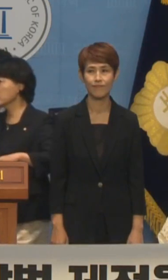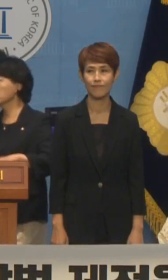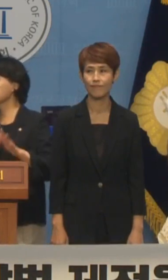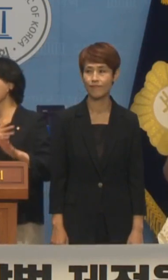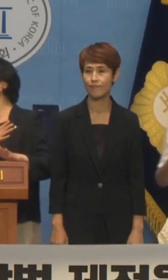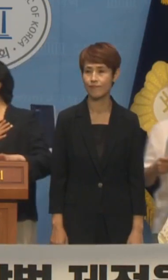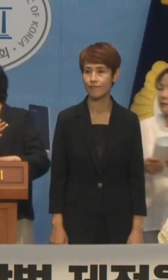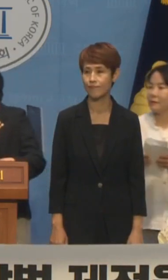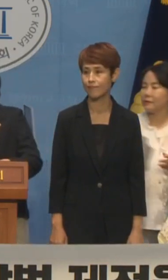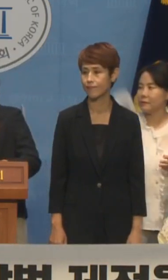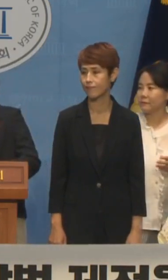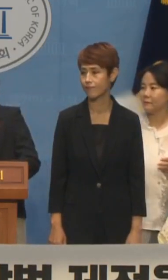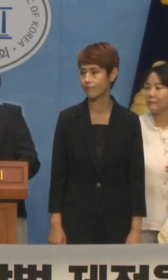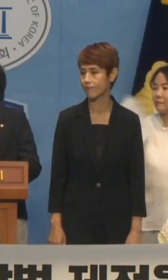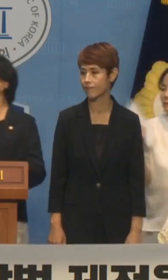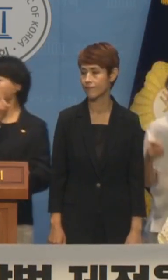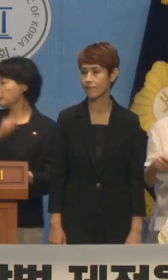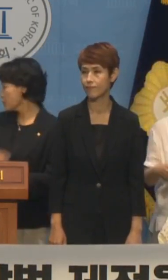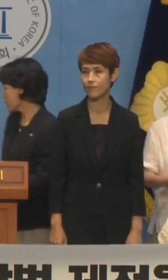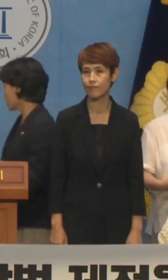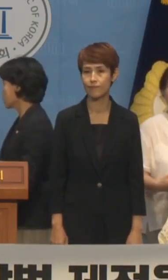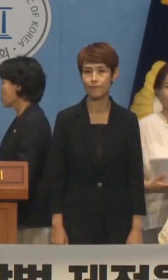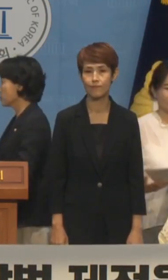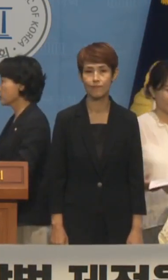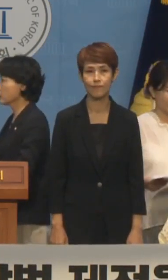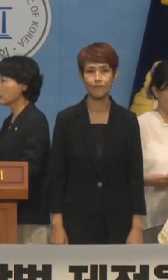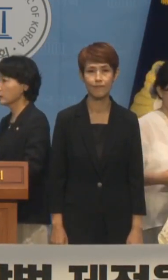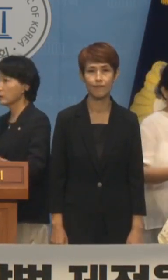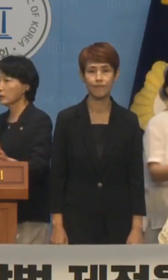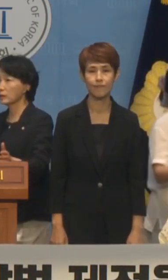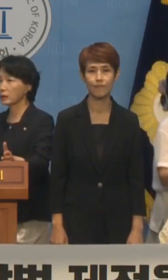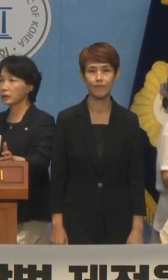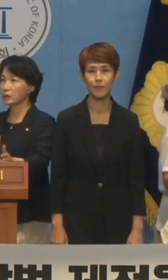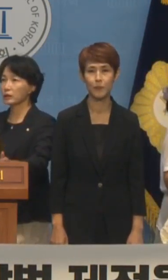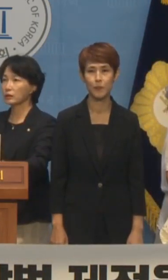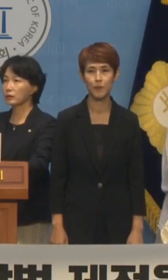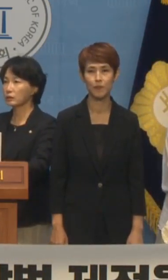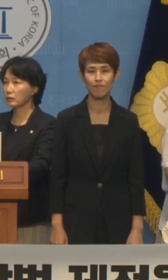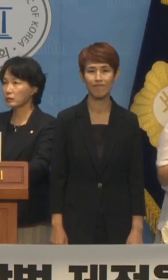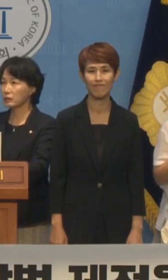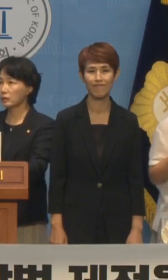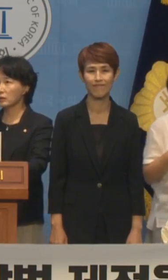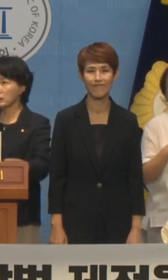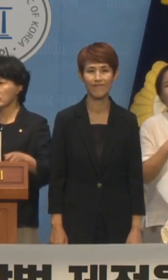그래요? 그럼 제가 1번 첫 번째 그럼